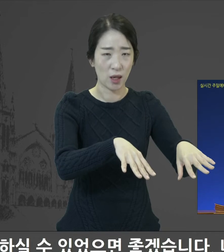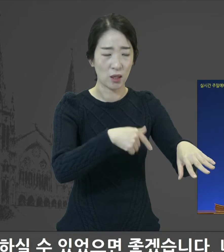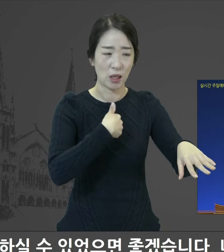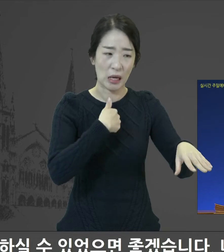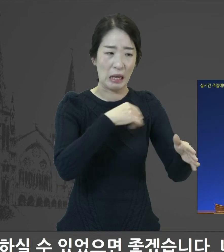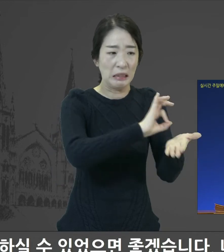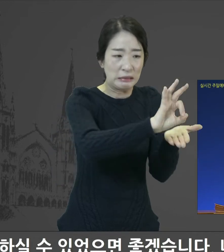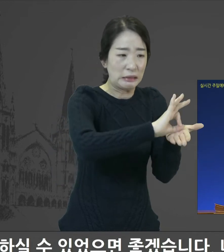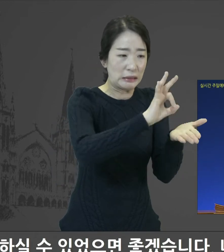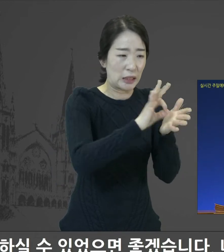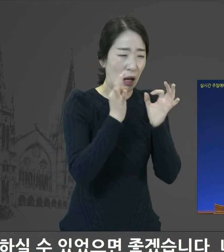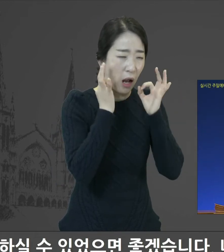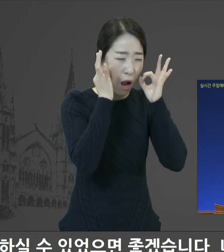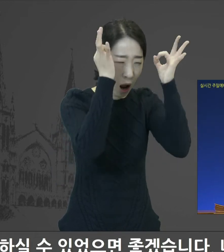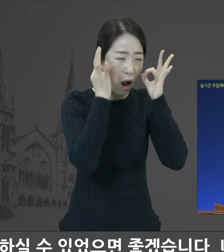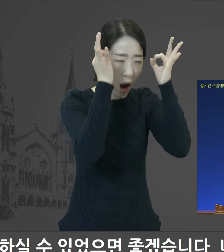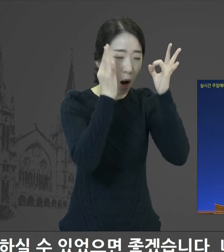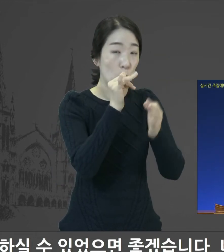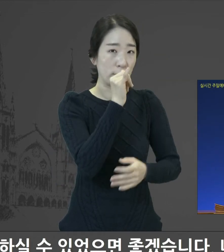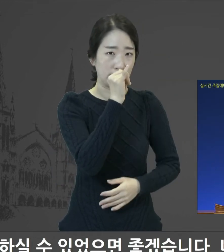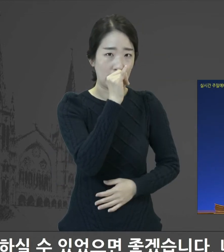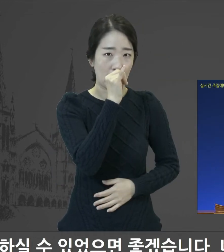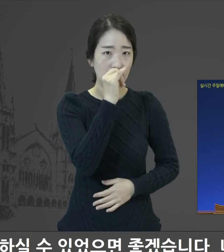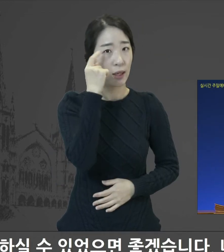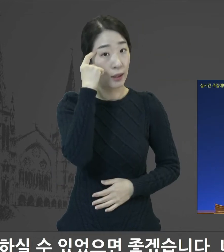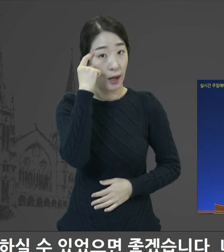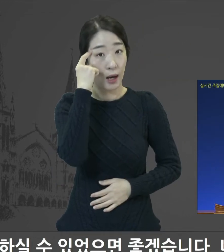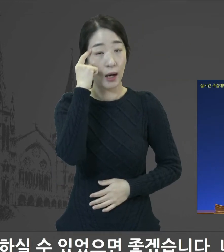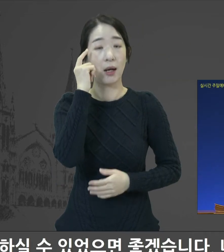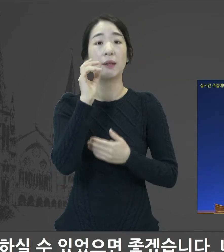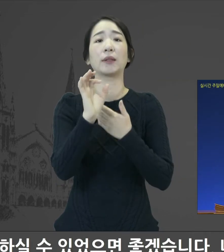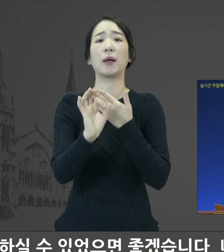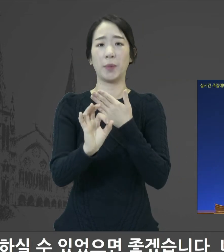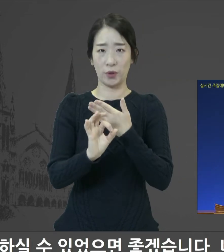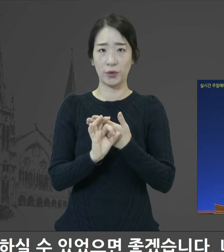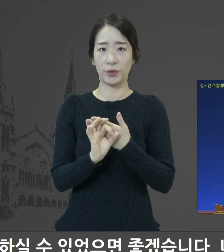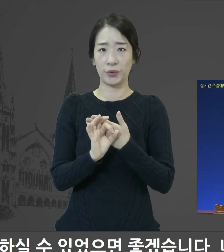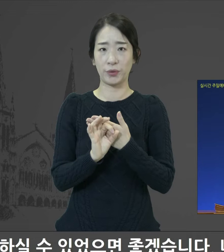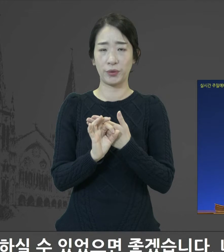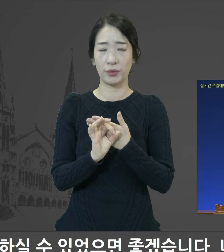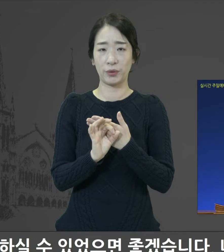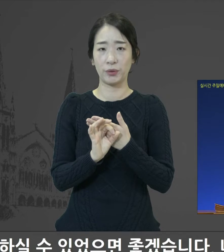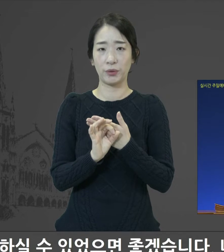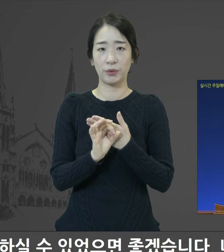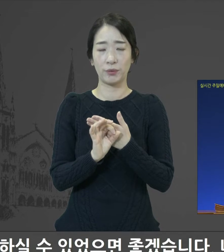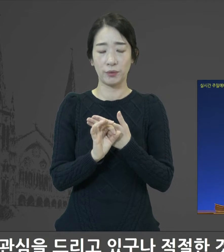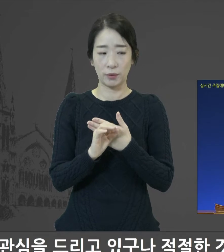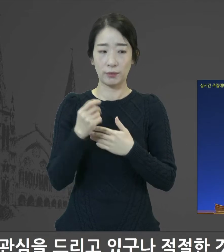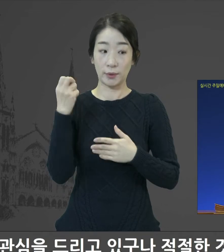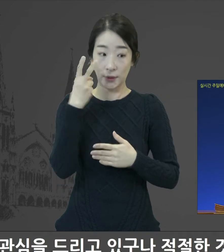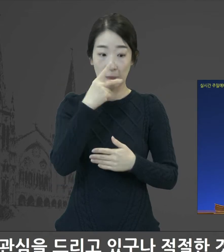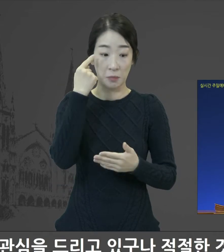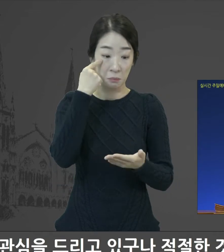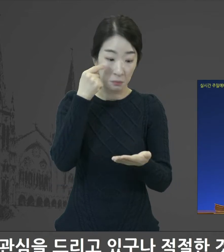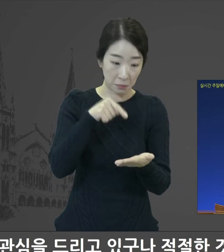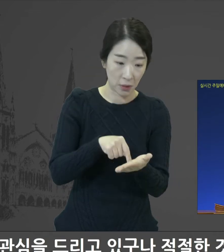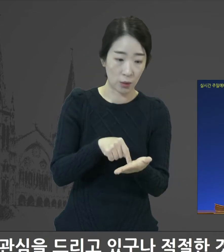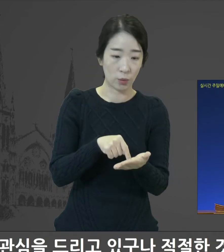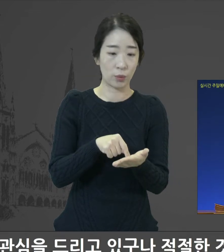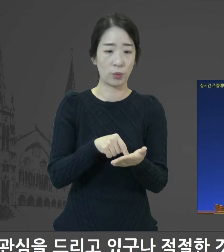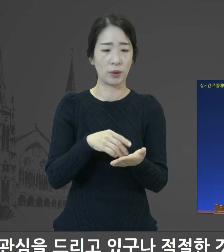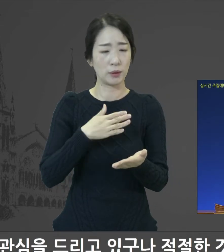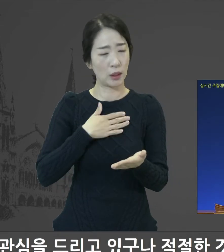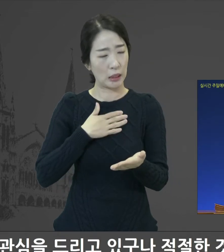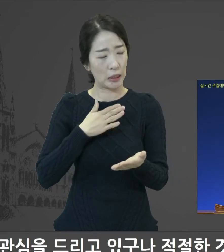드리는 것까지는 그래도 우리 주님 봐주시는데 너무 많이 시간을 드리고 있구나. 거기에 내 관심에 정말